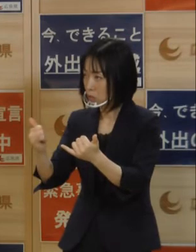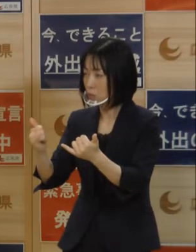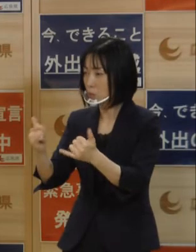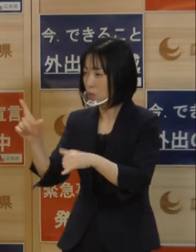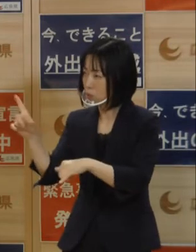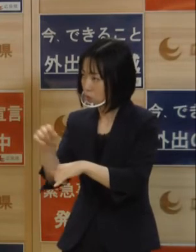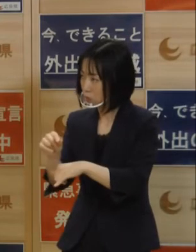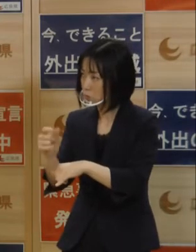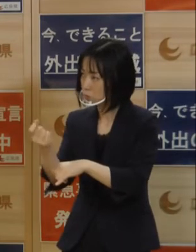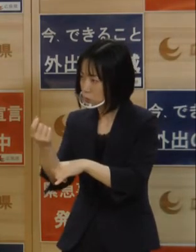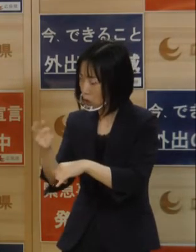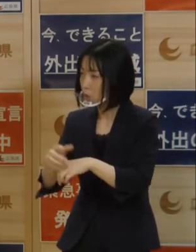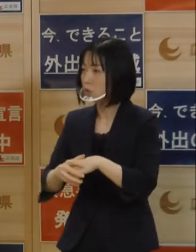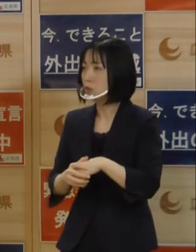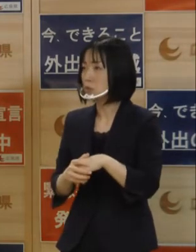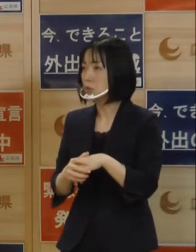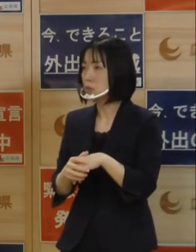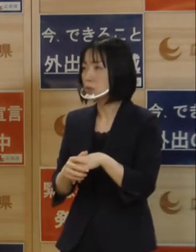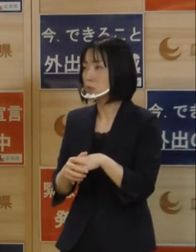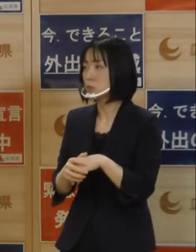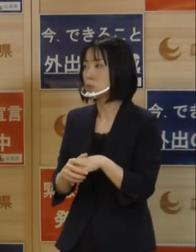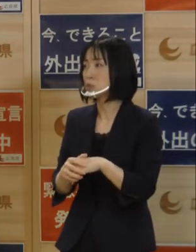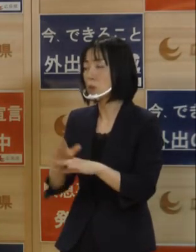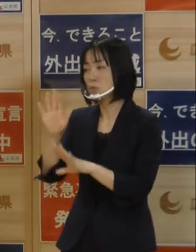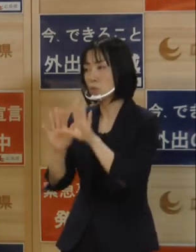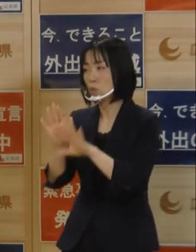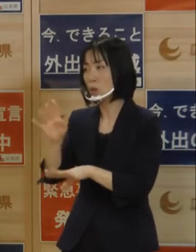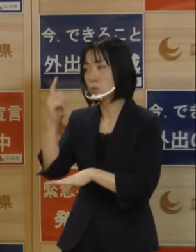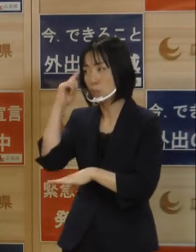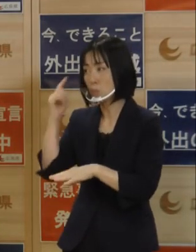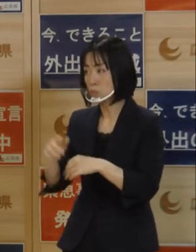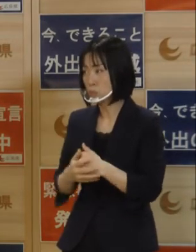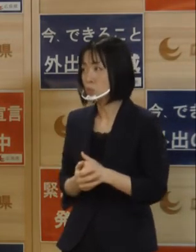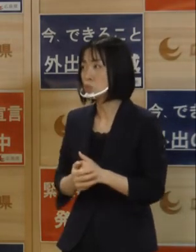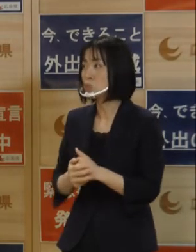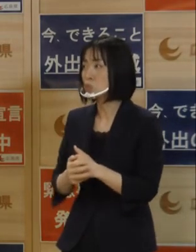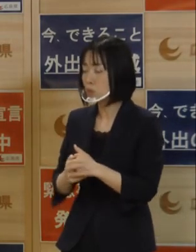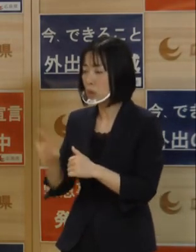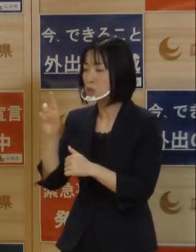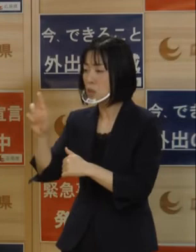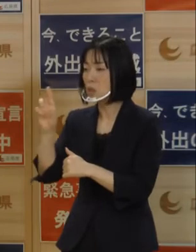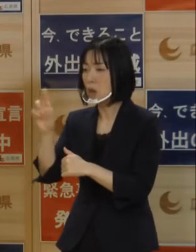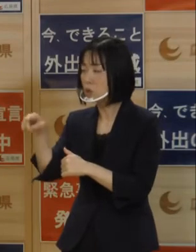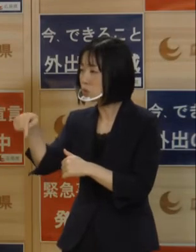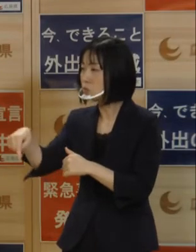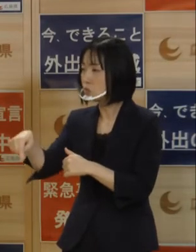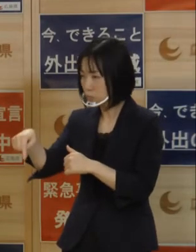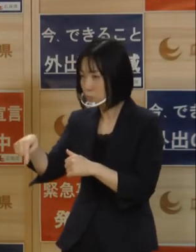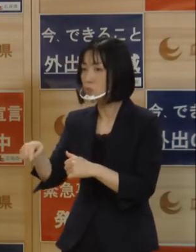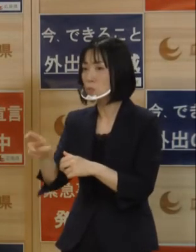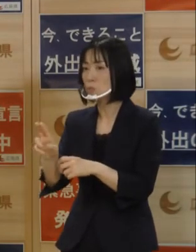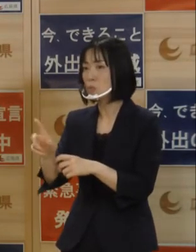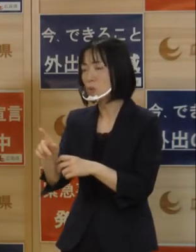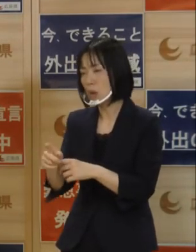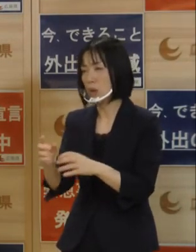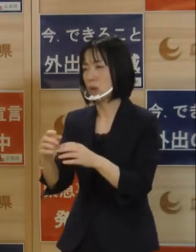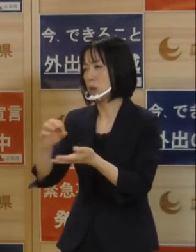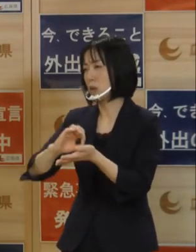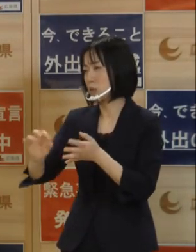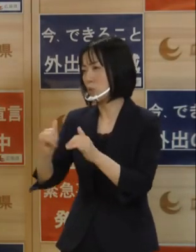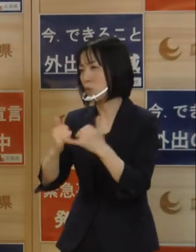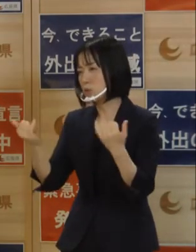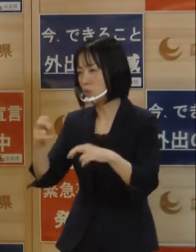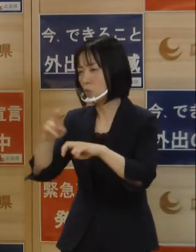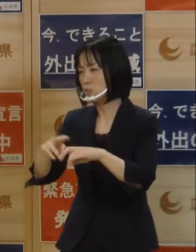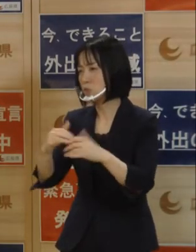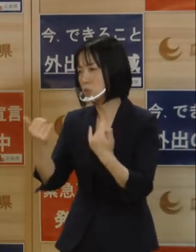ない路線、他の、交通手段の方が適切ではないかというようなです、ね、意見が